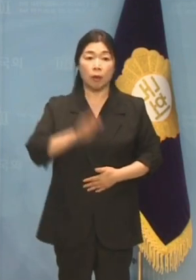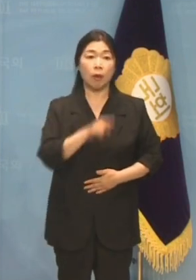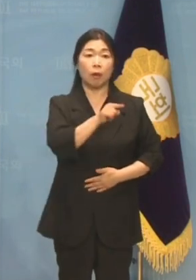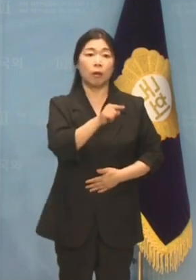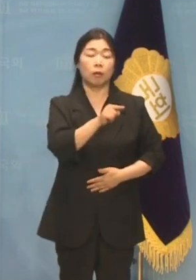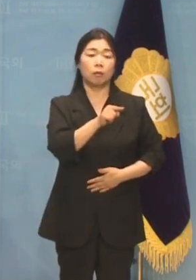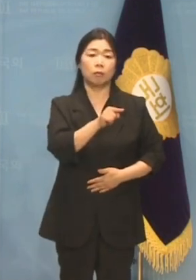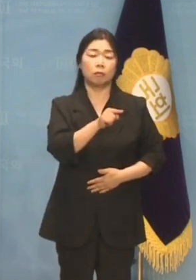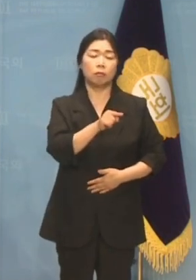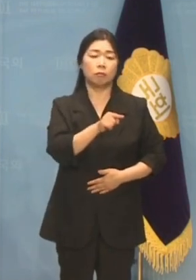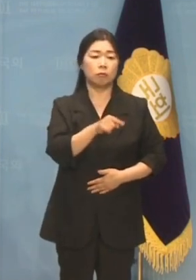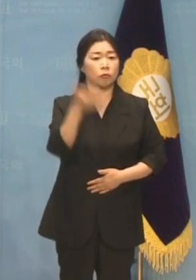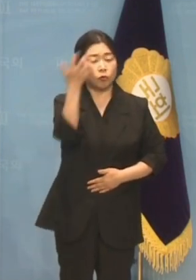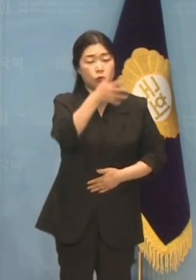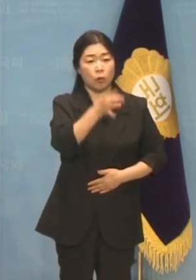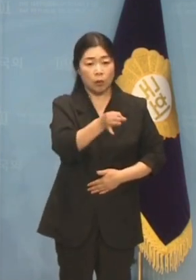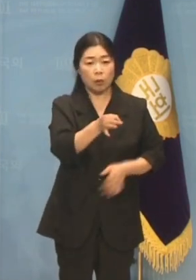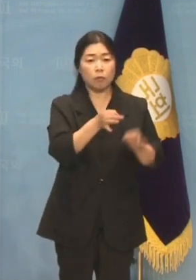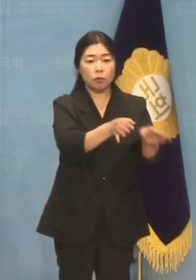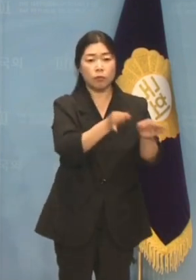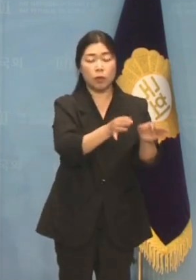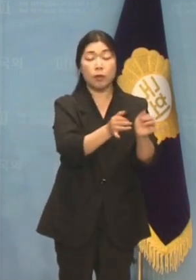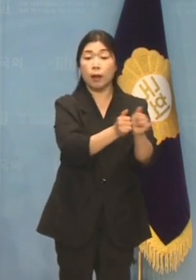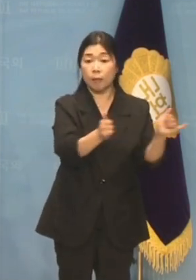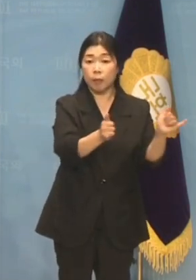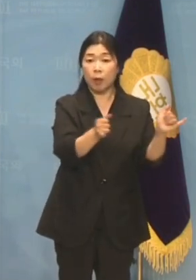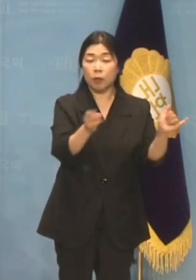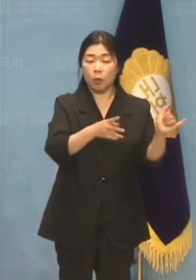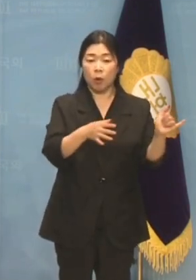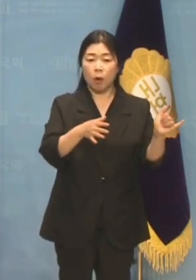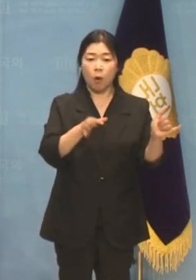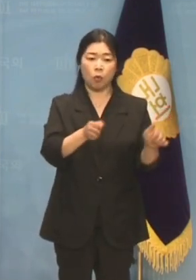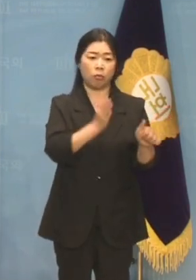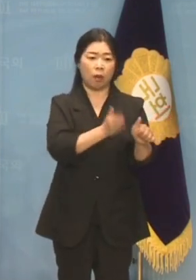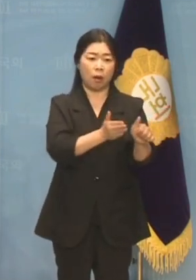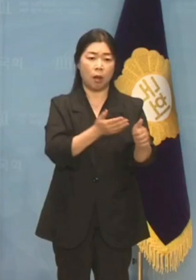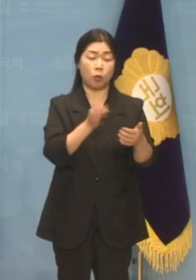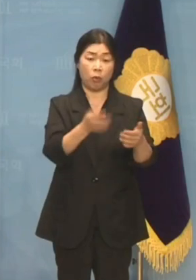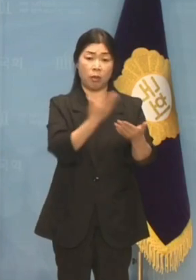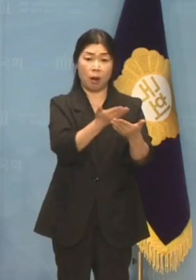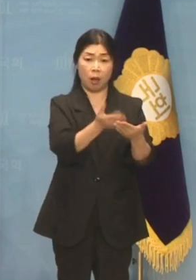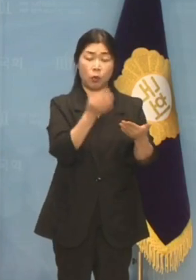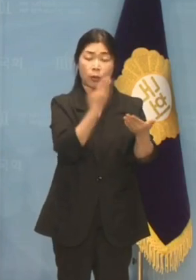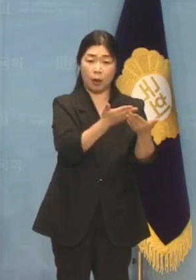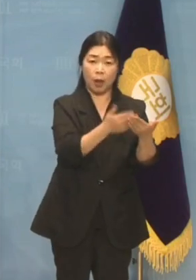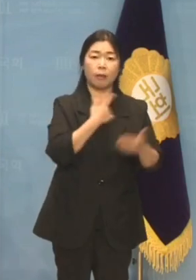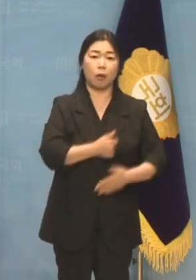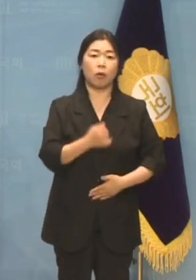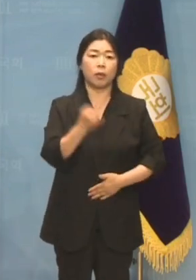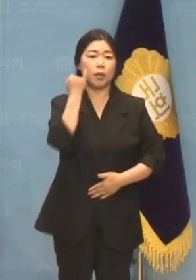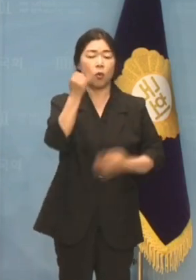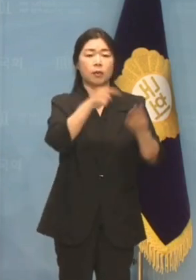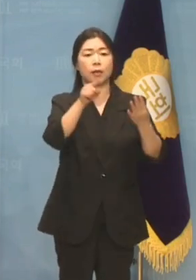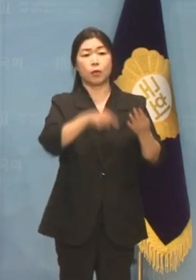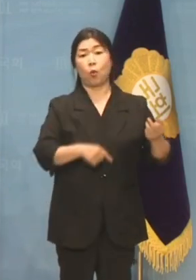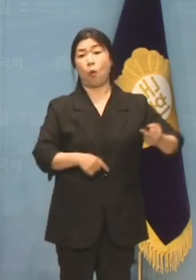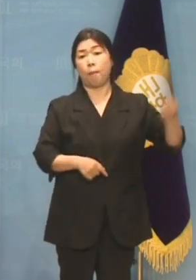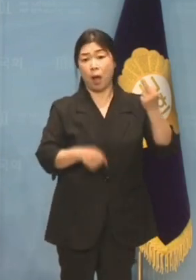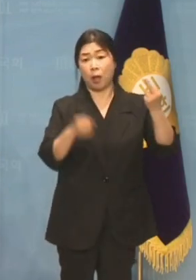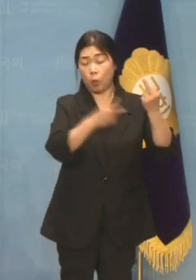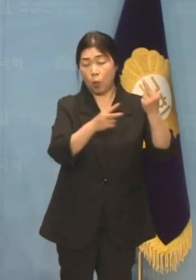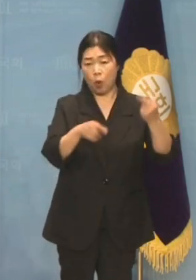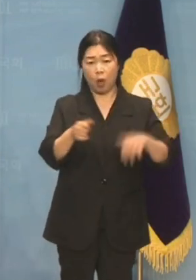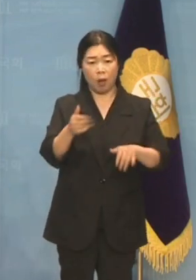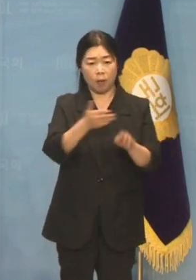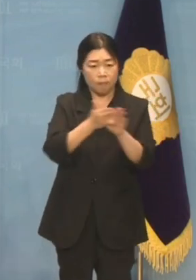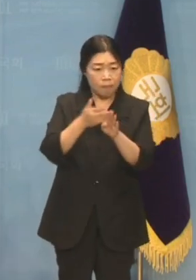어찌된 일인지 쪼개기 후원을 한 자들과 이를 요구한 배우자의 이종사촌 오빠 그리고 쪼개기 후원을